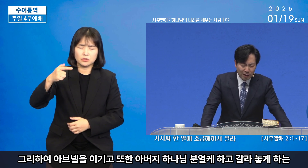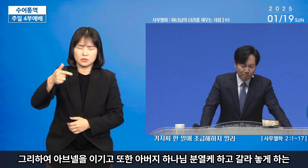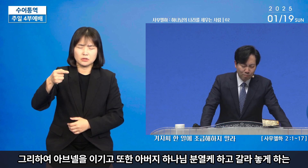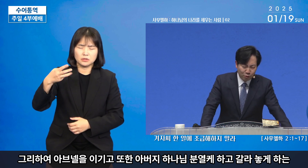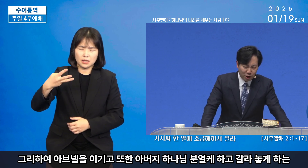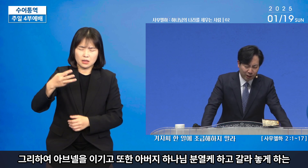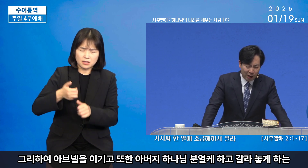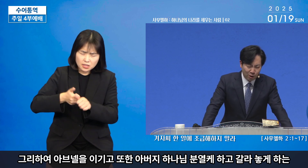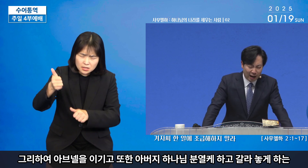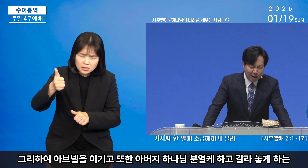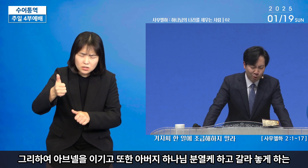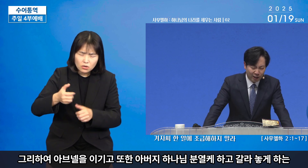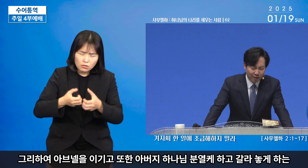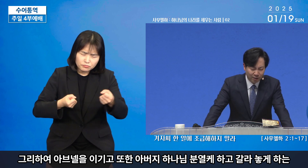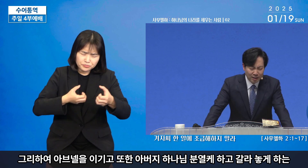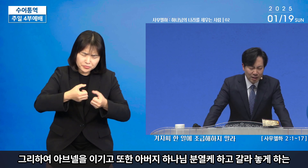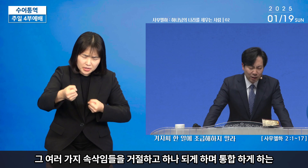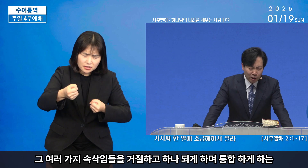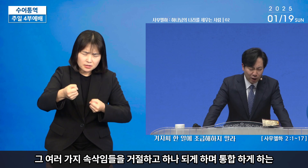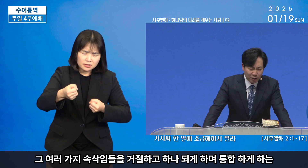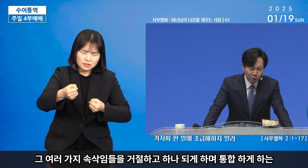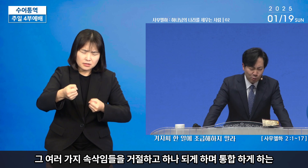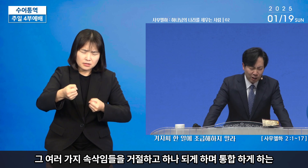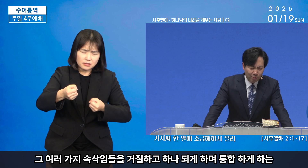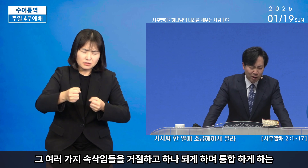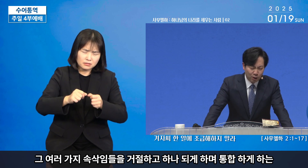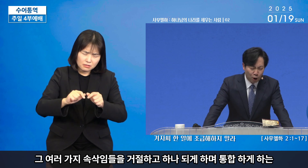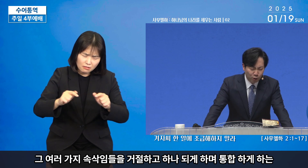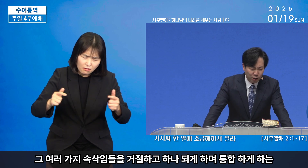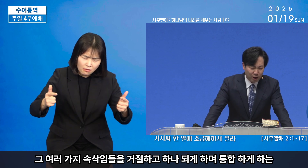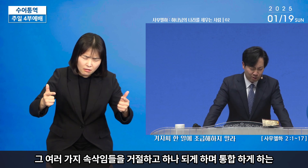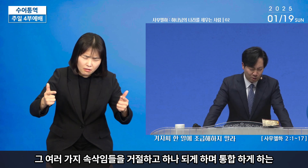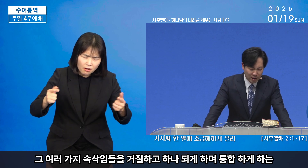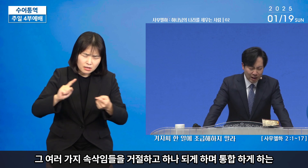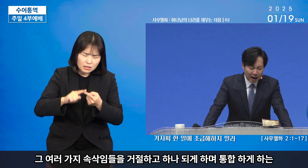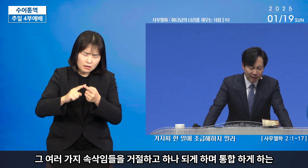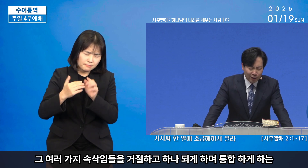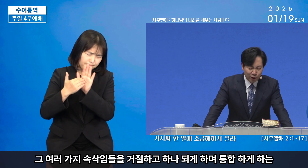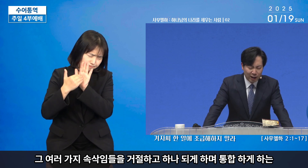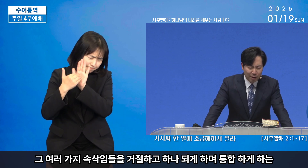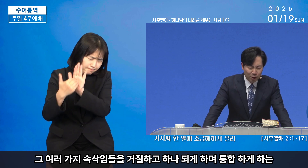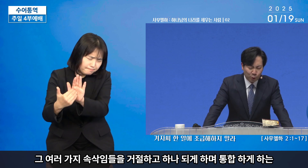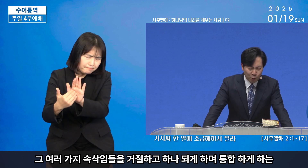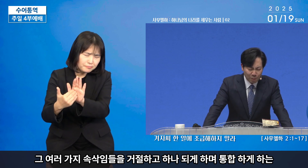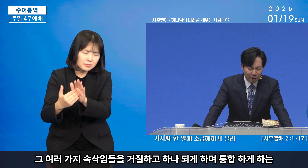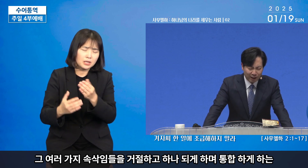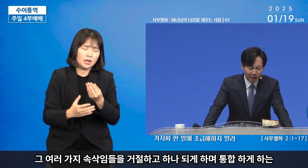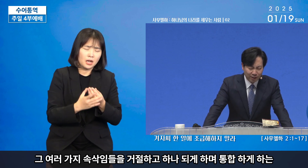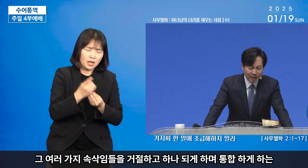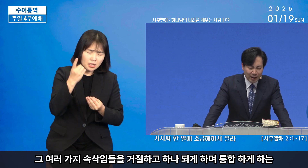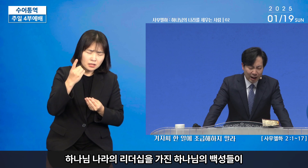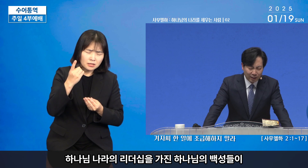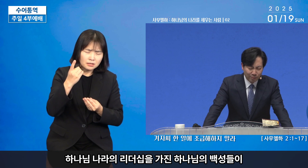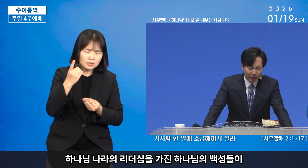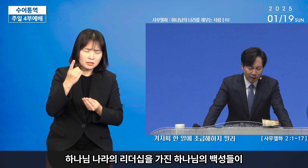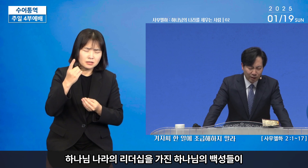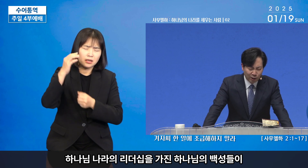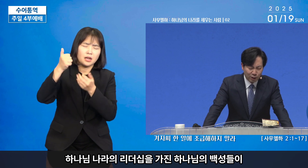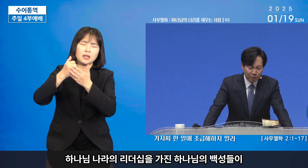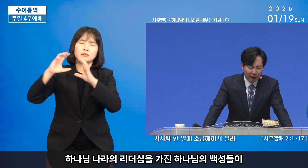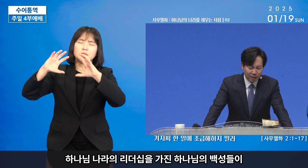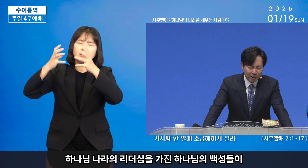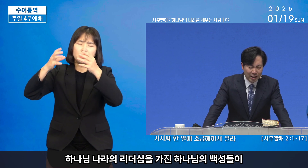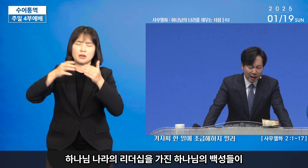아버지 하나님, 분열케 하고 갈라놓게 하는 그 여러 가지 속삭임들을 거절하고 하나 되게 하며 통합하게 하는 하나님